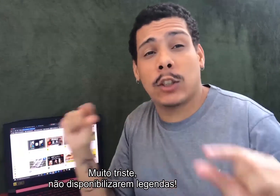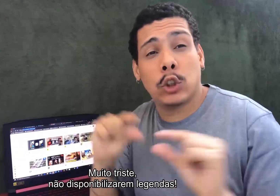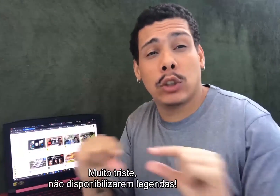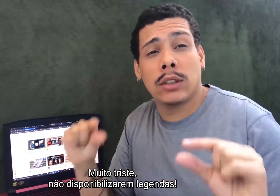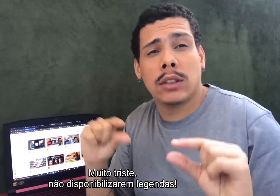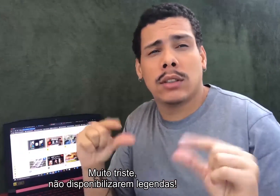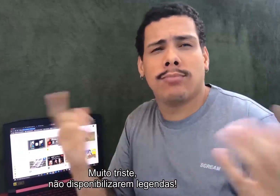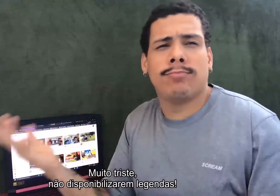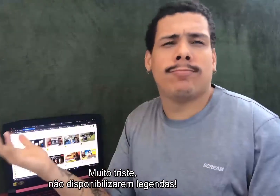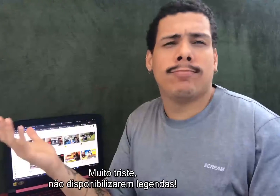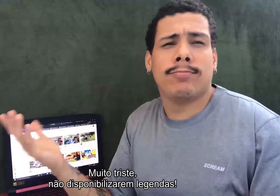legendas.